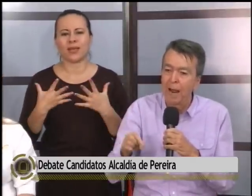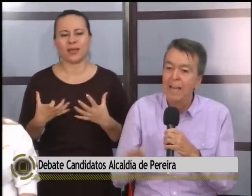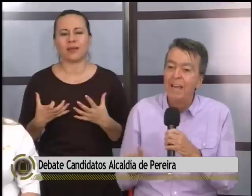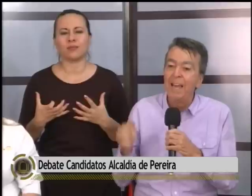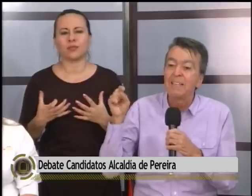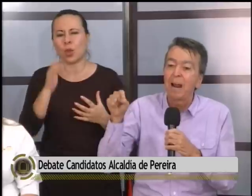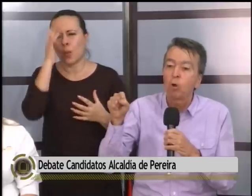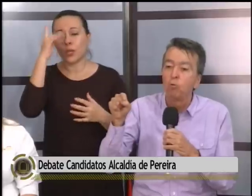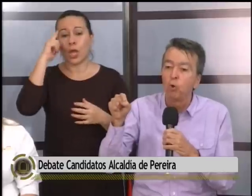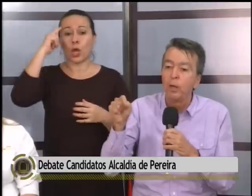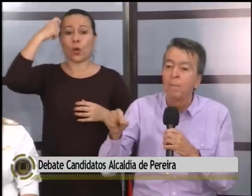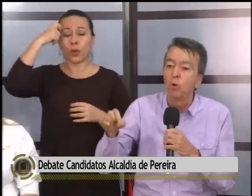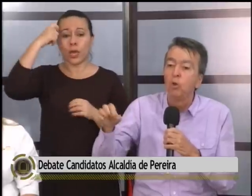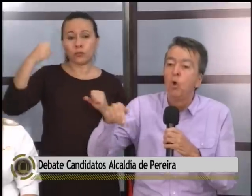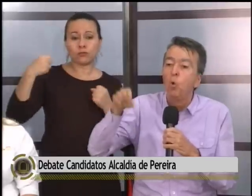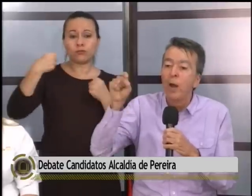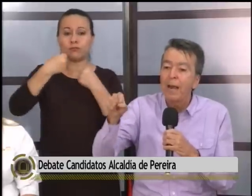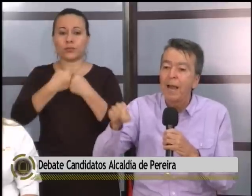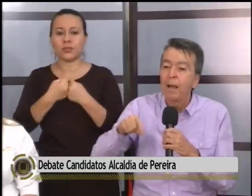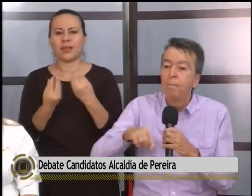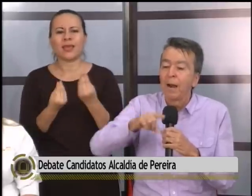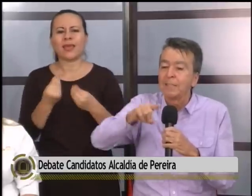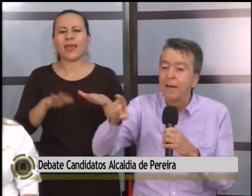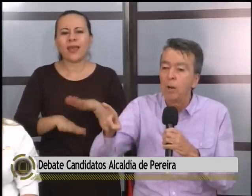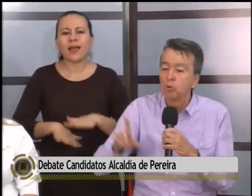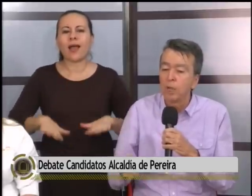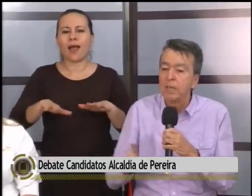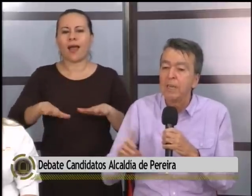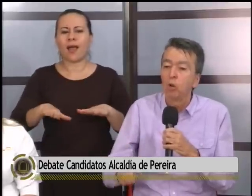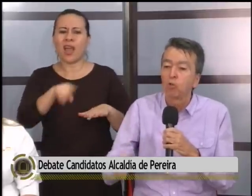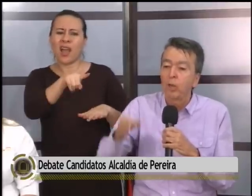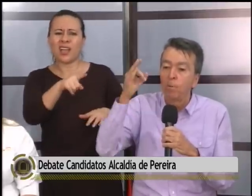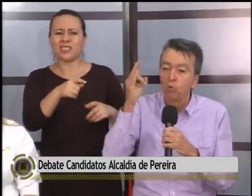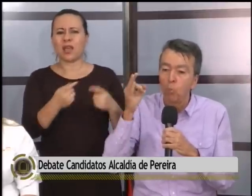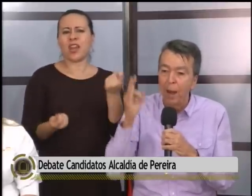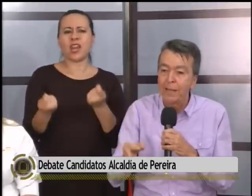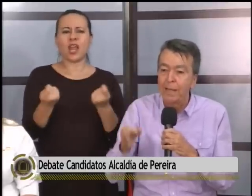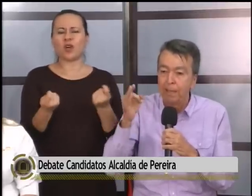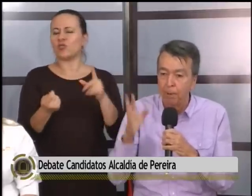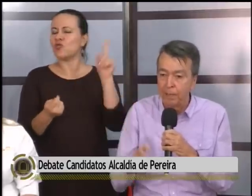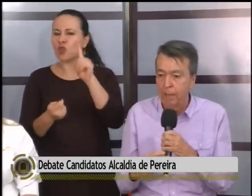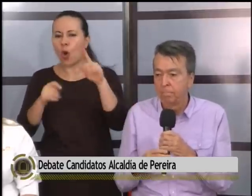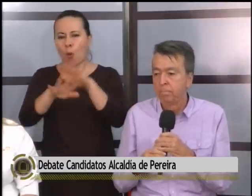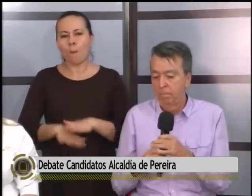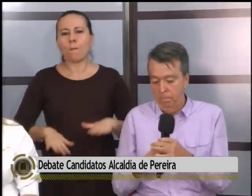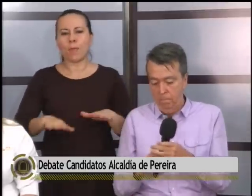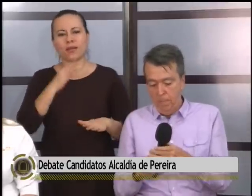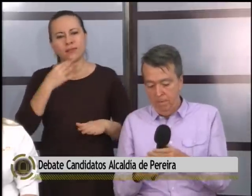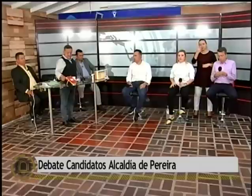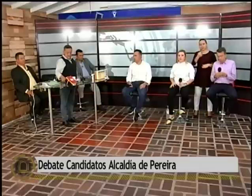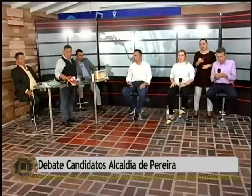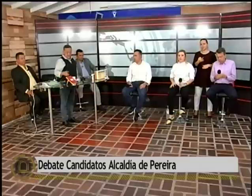gobierno nacional es construir al menos un área para hacer negocios allí. Nosotros queremos un parque de verdad.